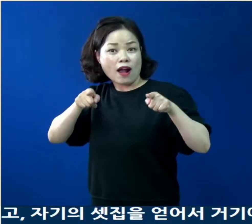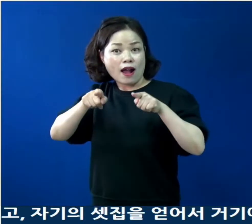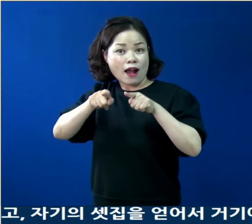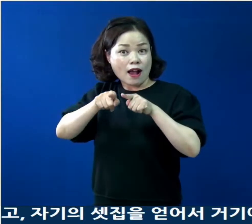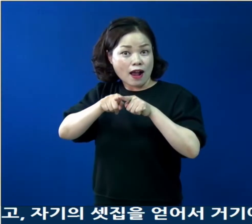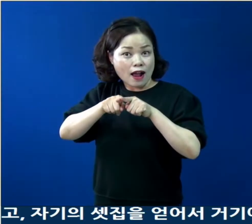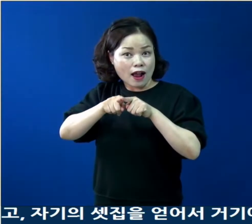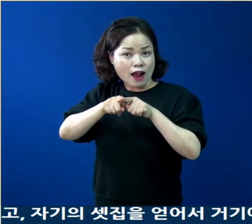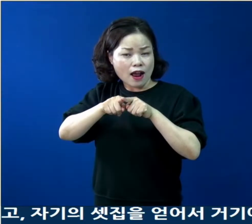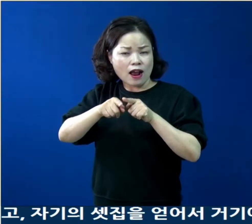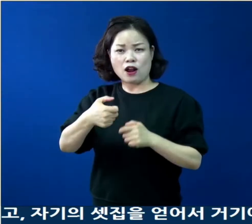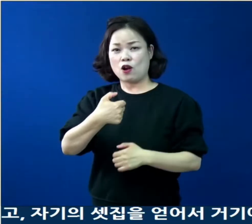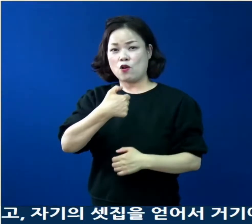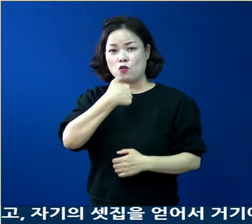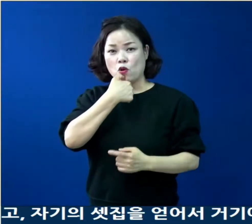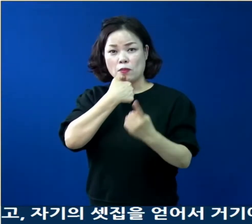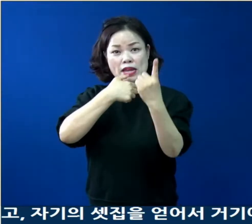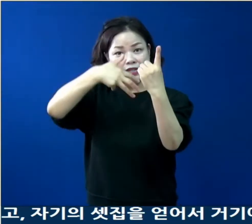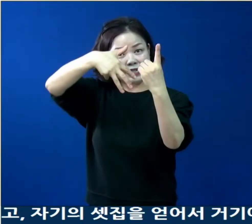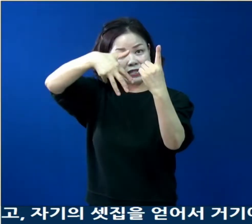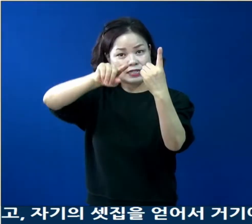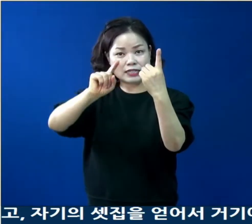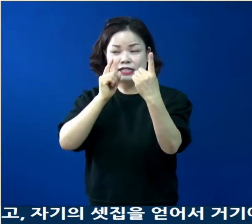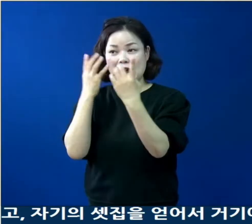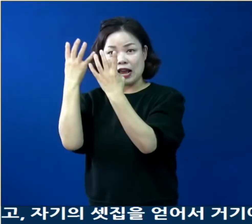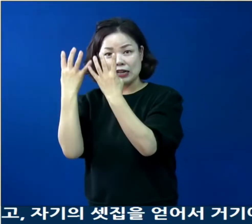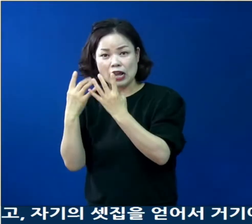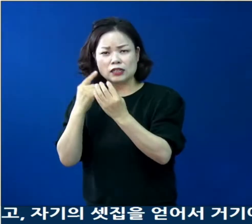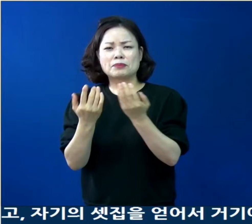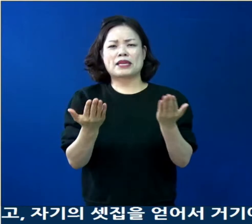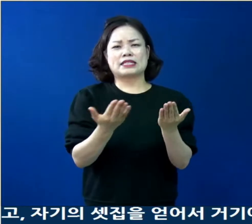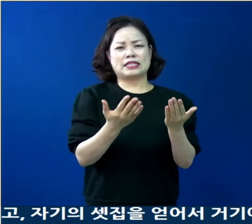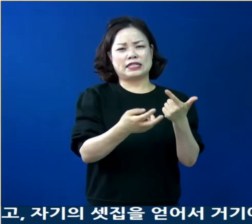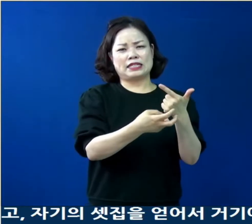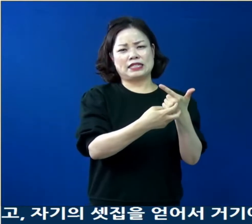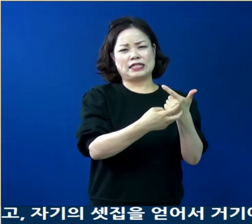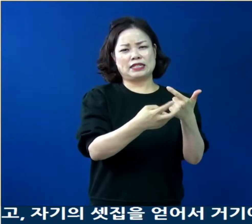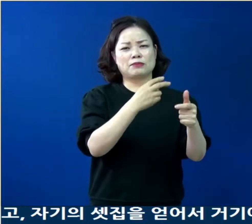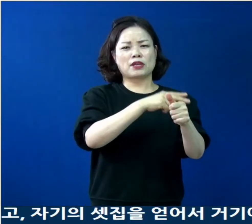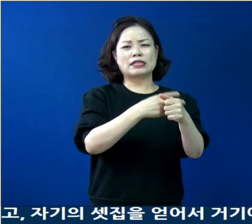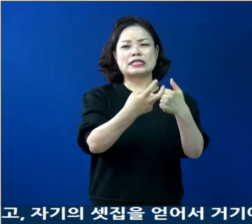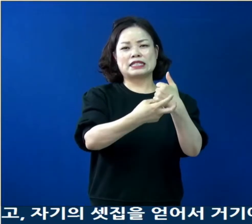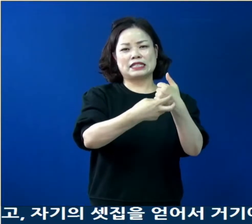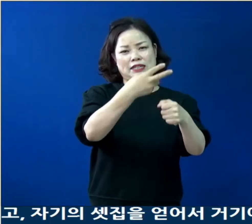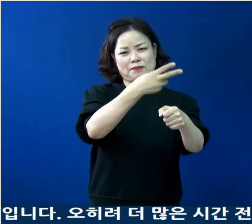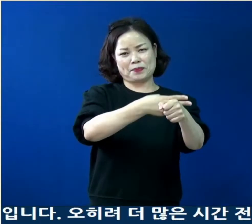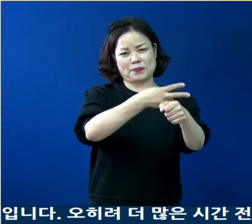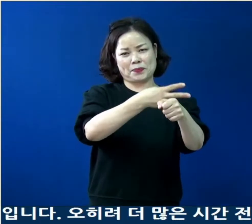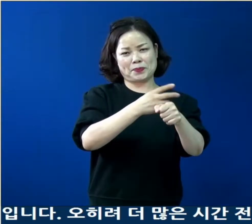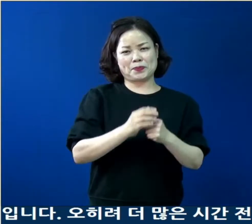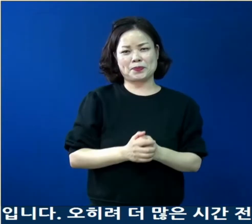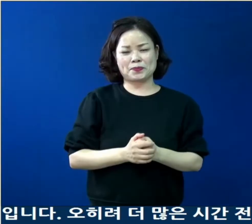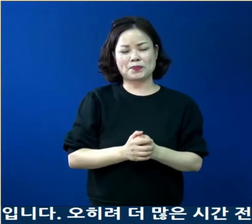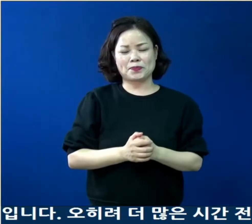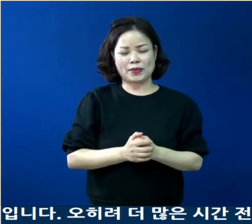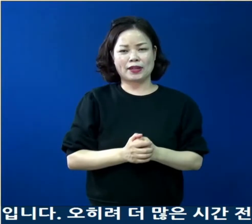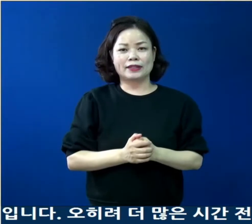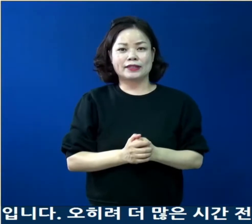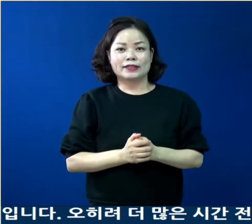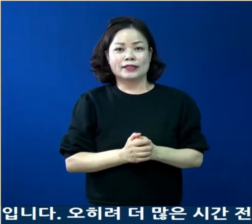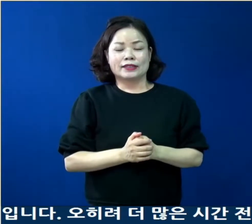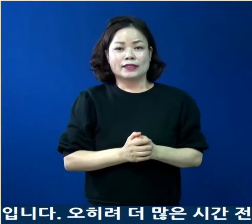로마 1차 감금 상태에 있는 거고 그의 직업이 의사였다. 이렇게 정돈이 되어